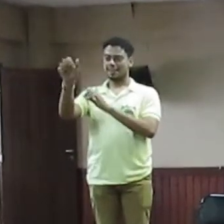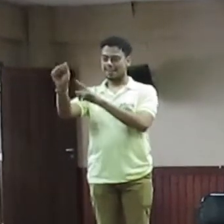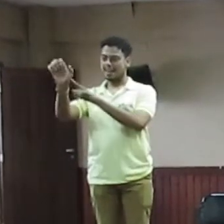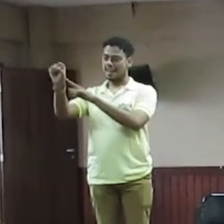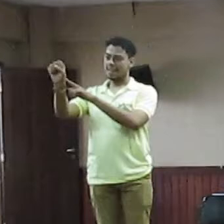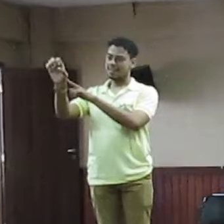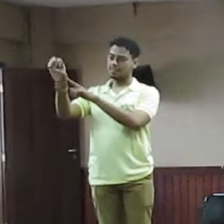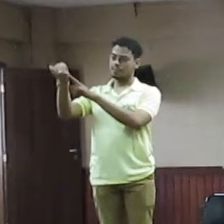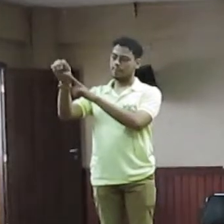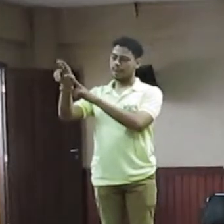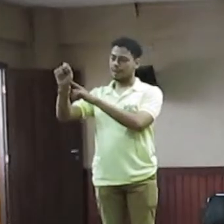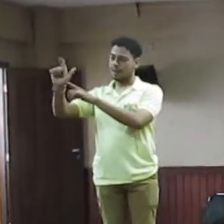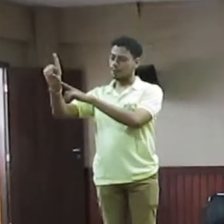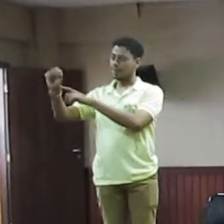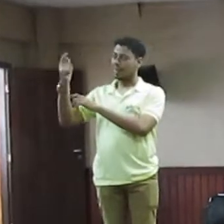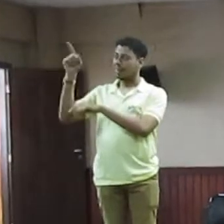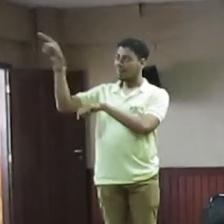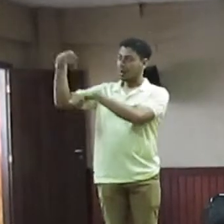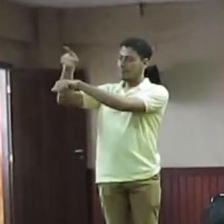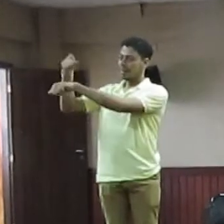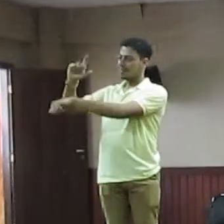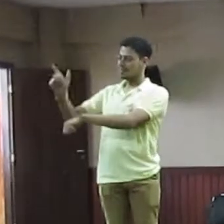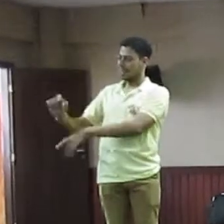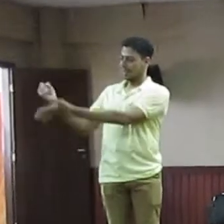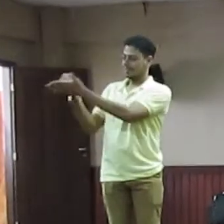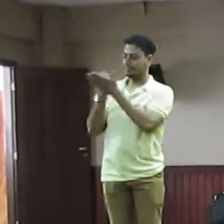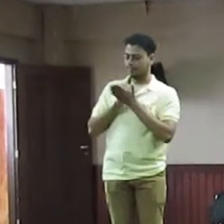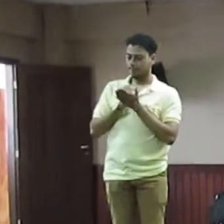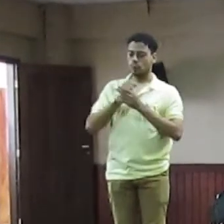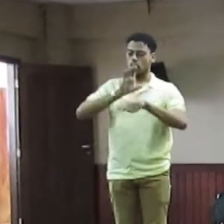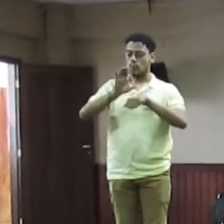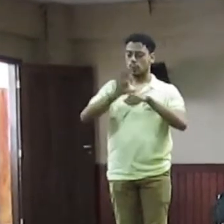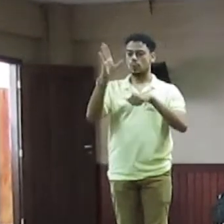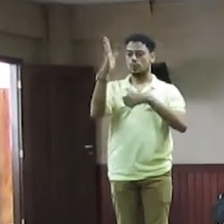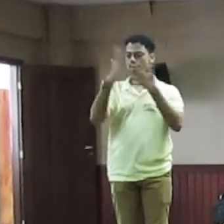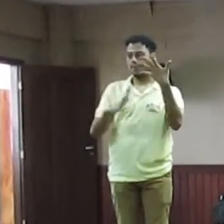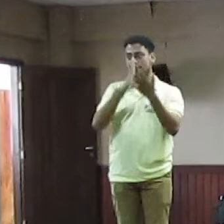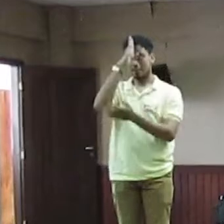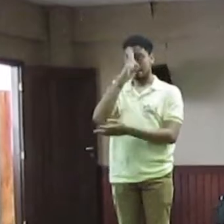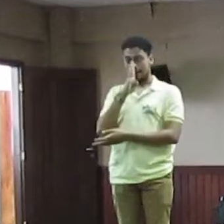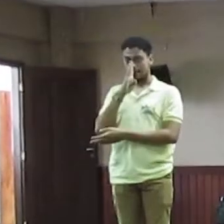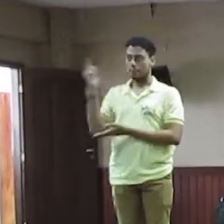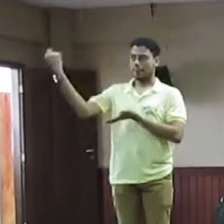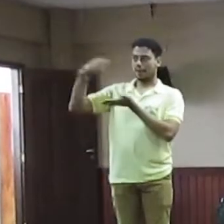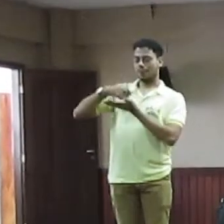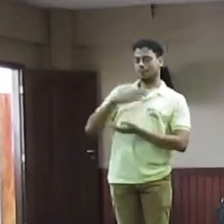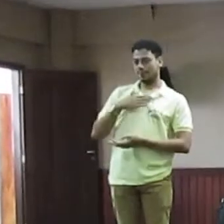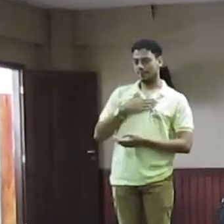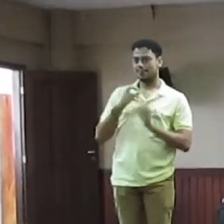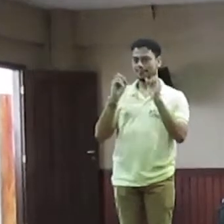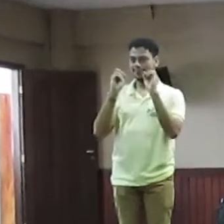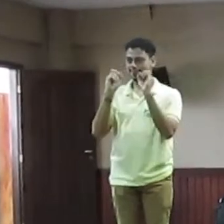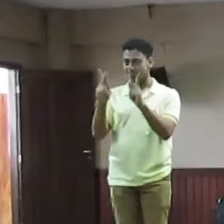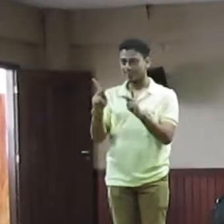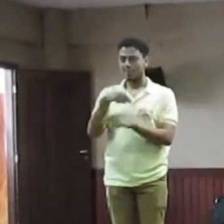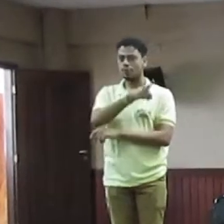nos proporcionou fazer esse excelente curso, né? E que vocês